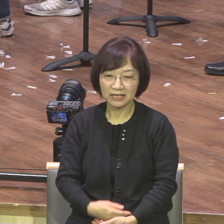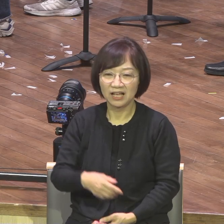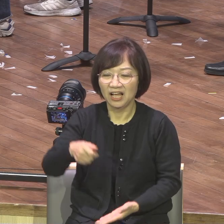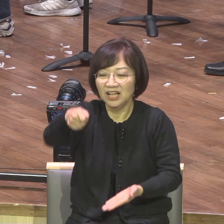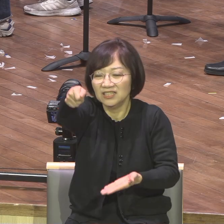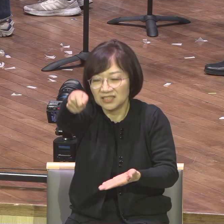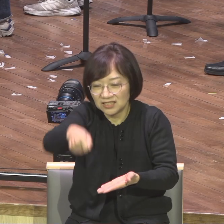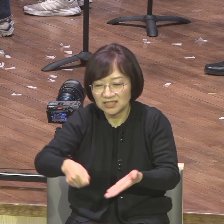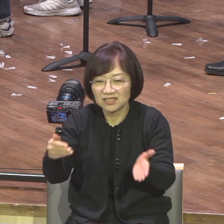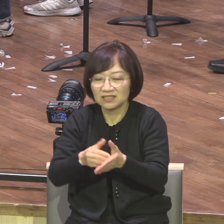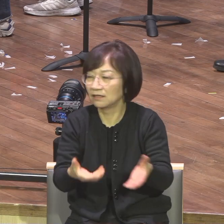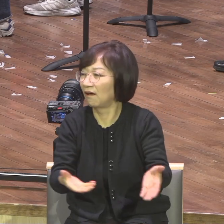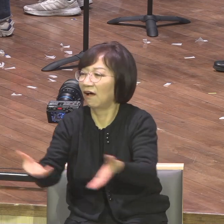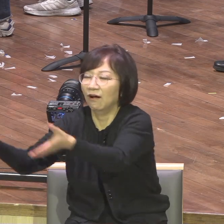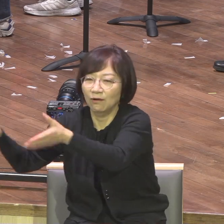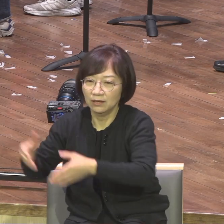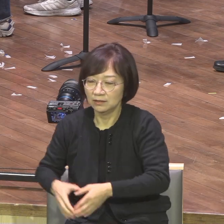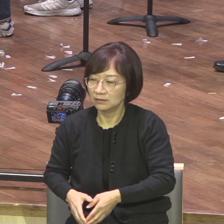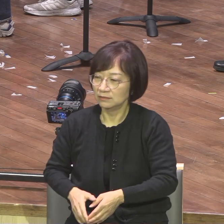자르기만 하고 그냥 가져가 버리네.